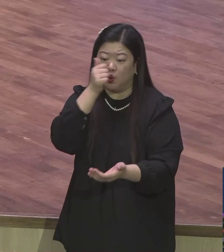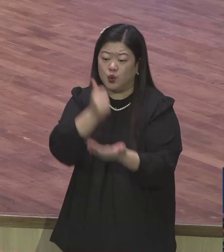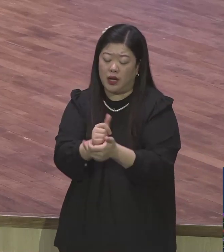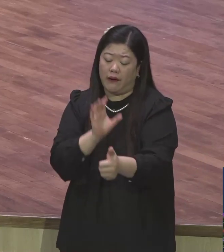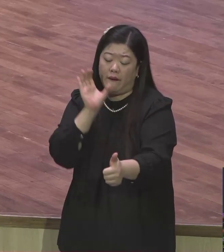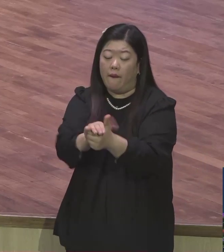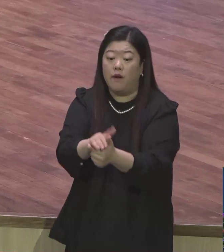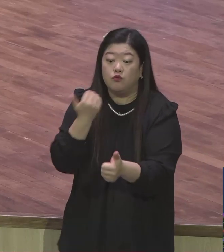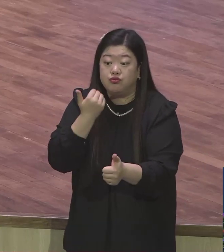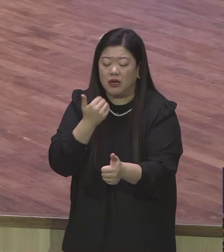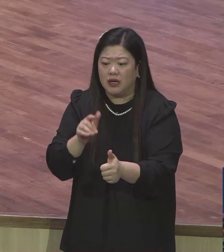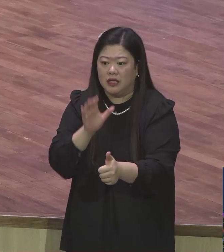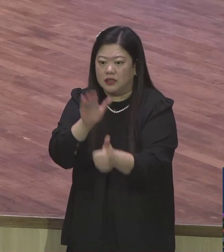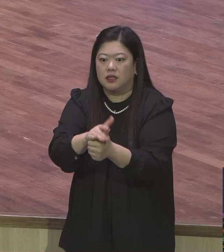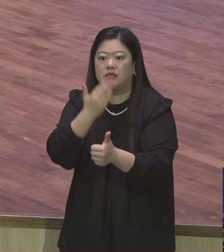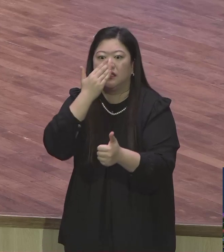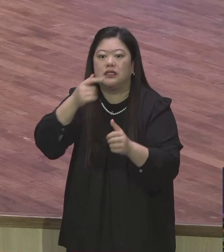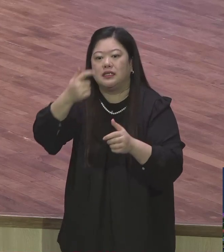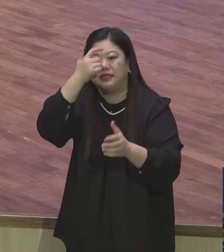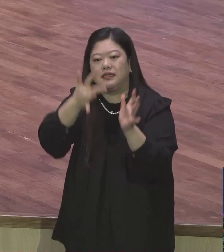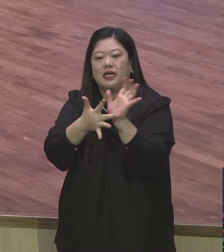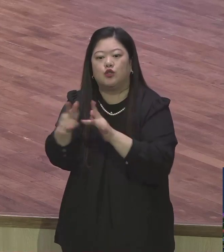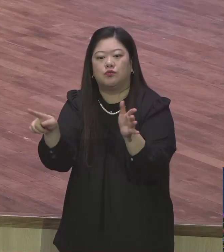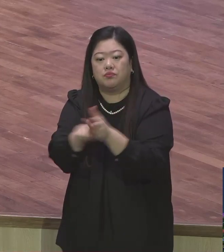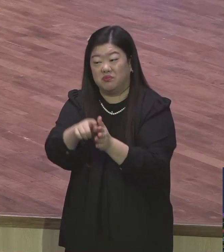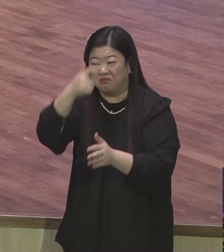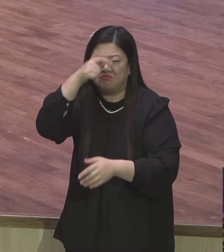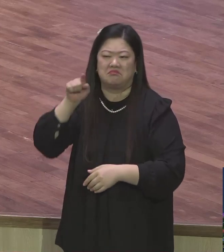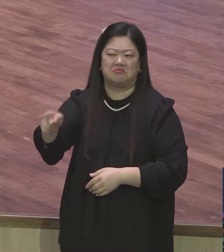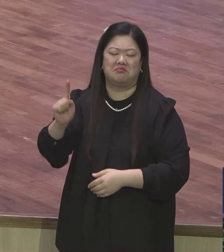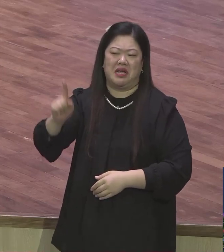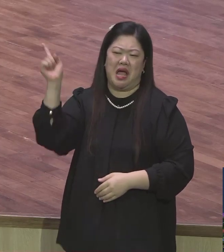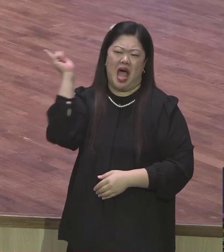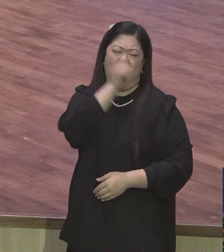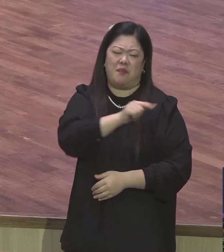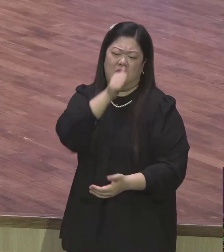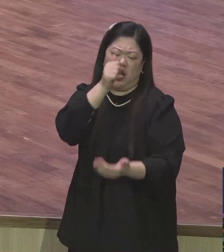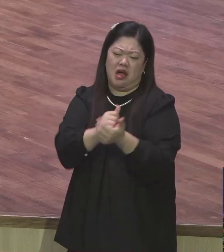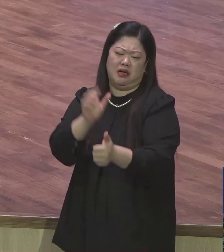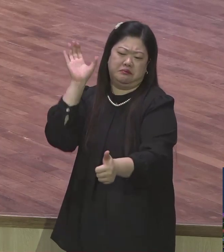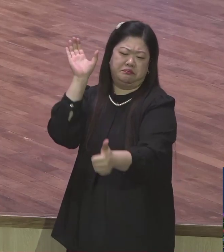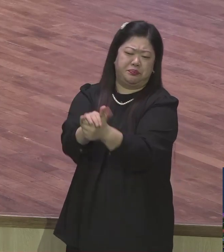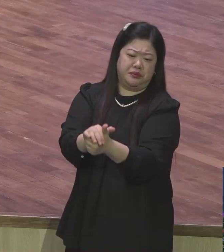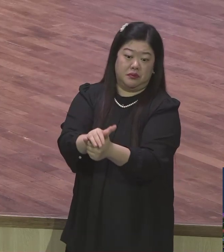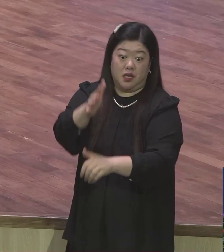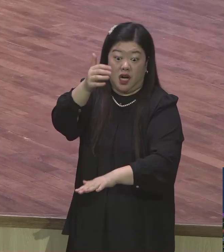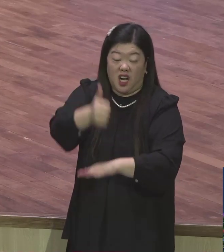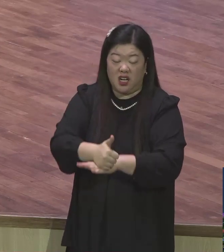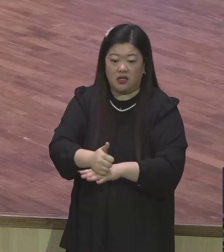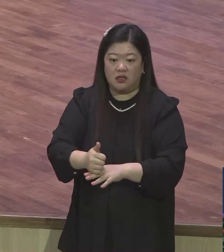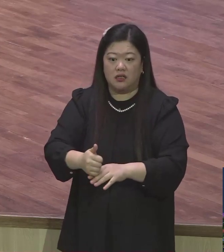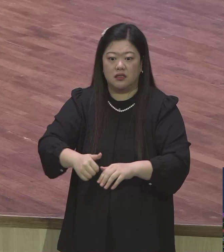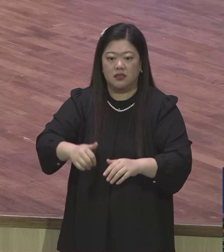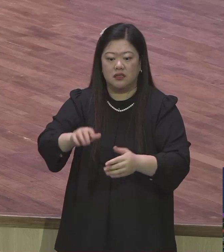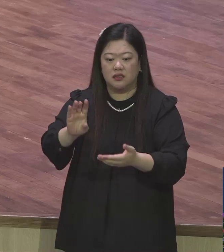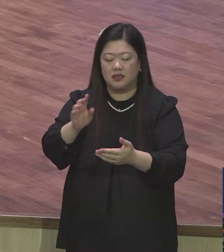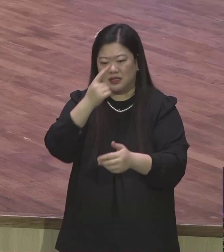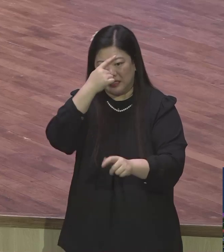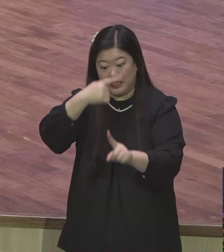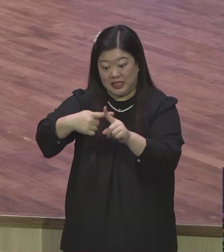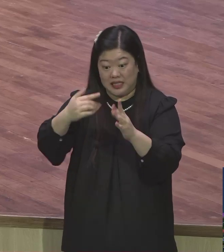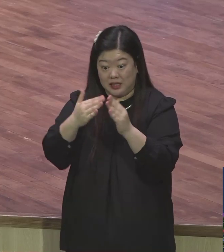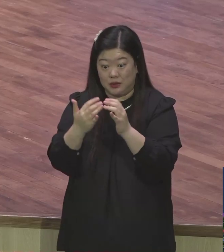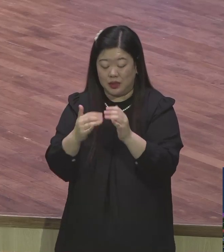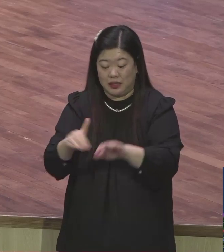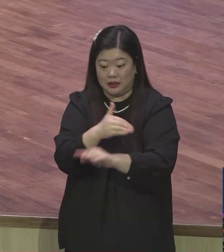돌 기독교인들이 이 화재를 일으켰다 이래 가지고 뒤집어 씌워 가지고 무자비하게 기독교인들을 색출해 가지고